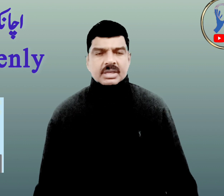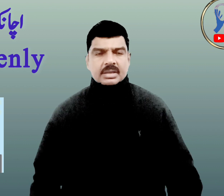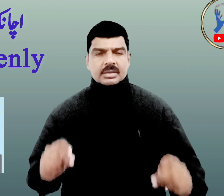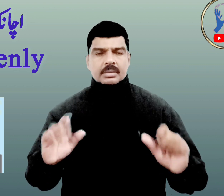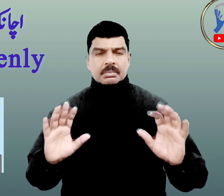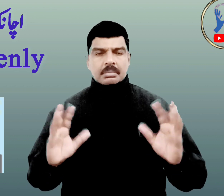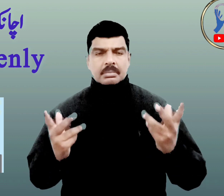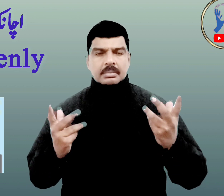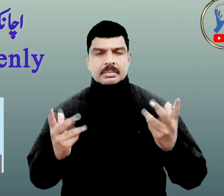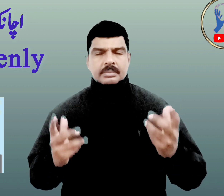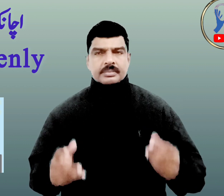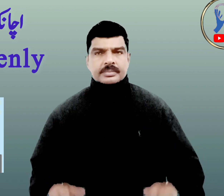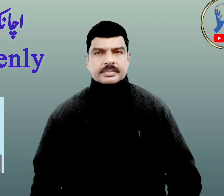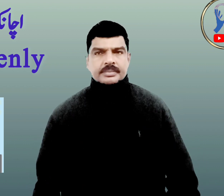अचानक